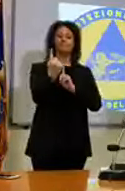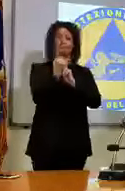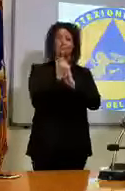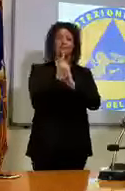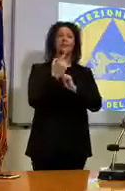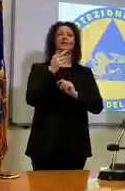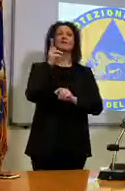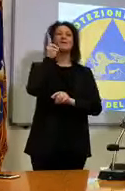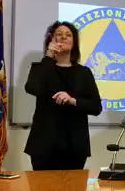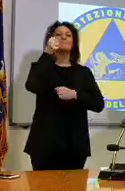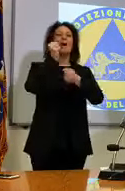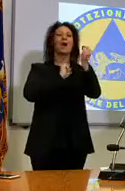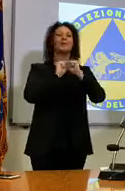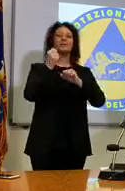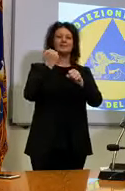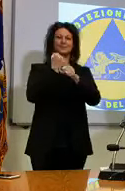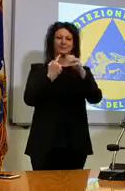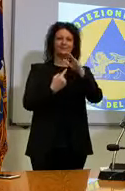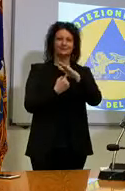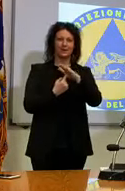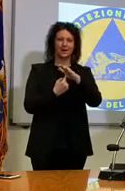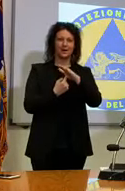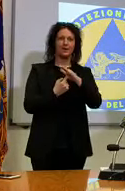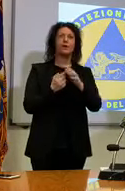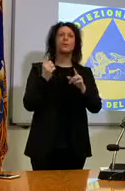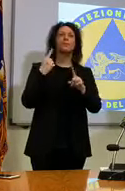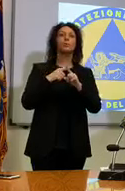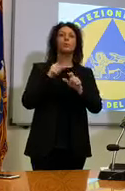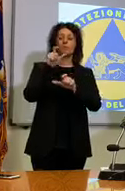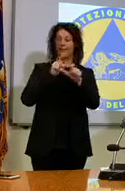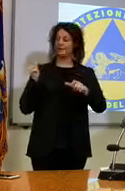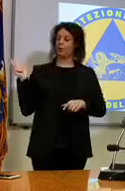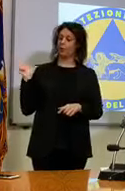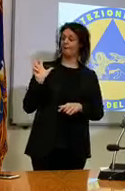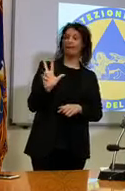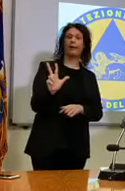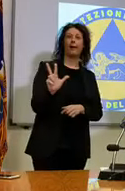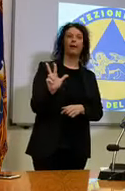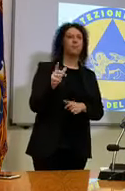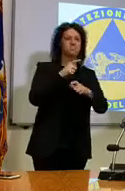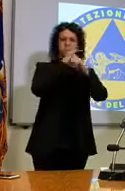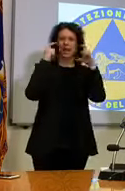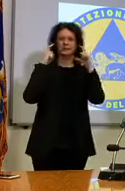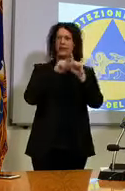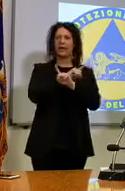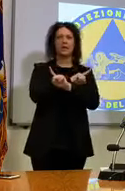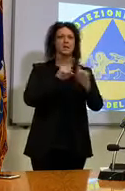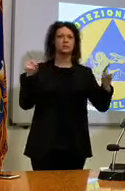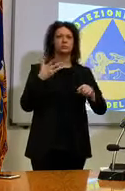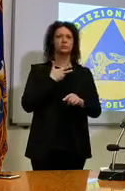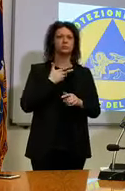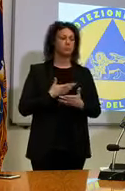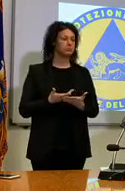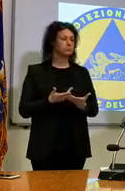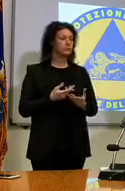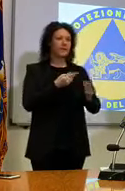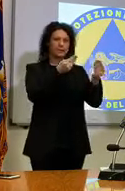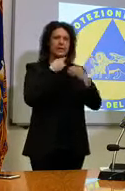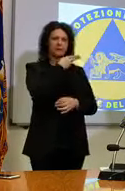che entravano, tre alla volta, avevano la maschera. Se ci dai il nome, c'era già un'infrazione al